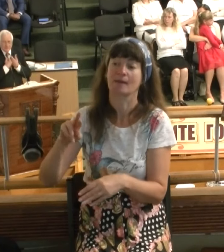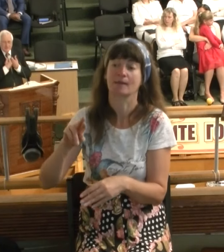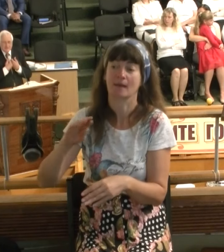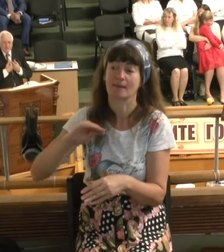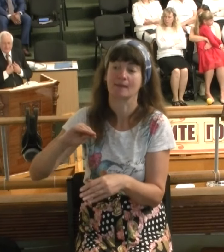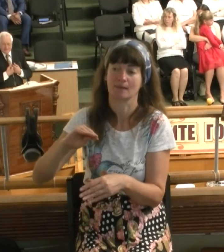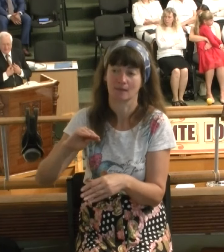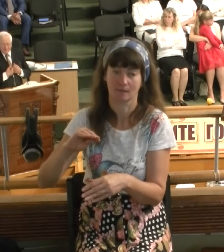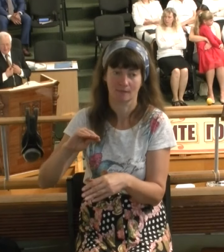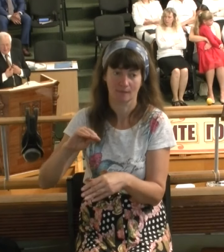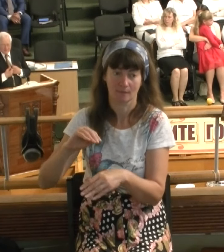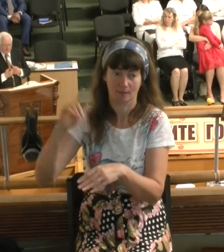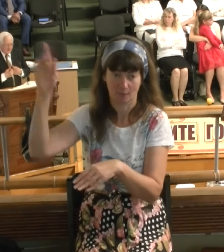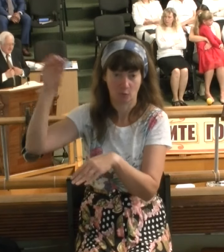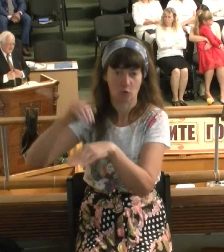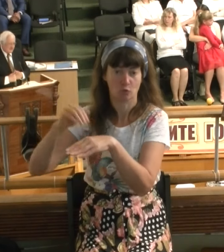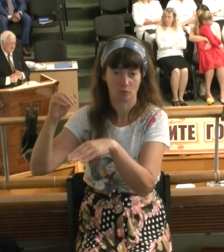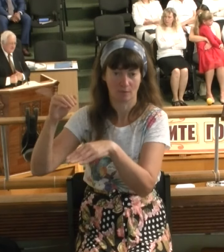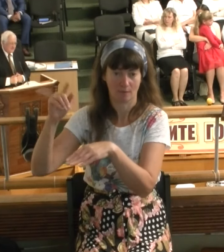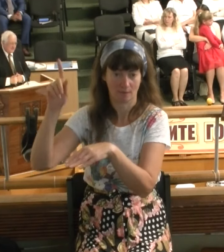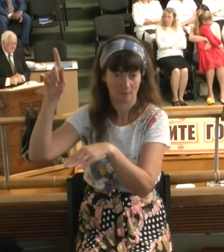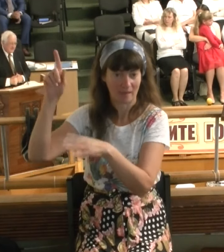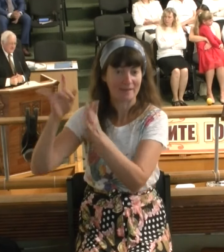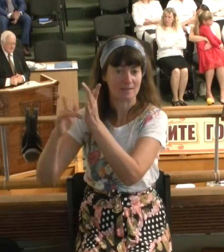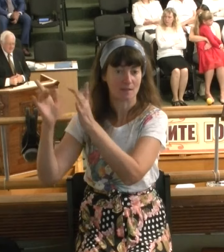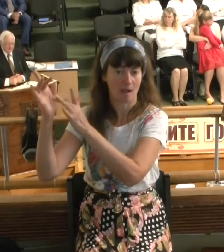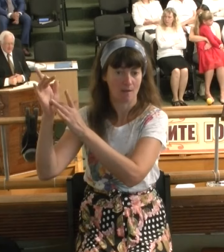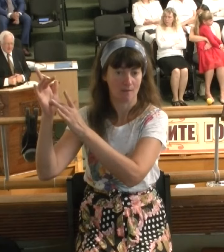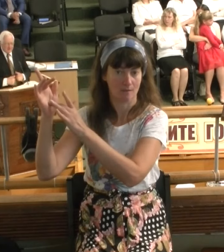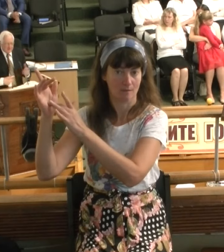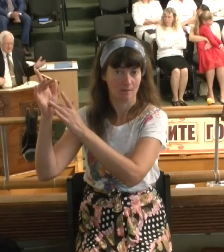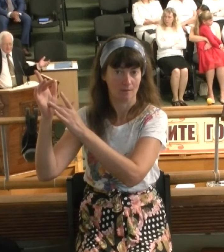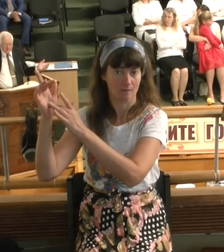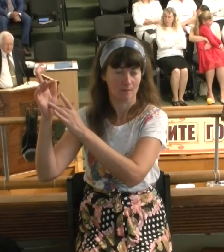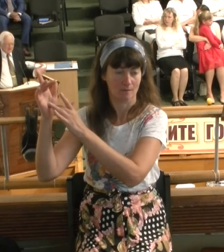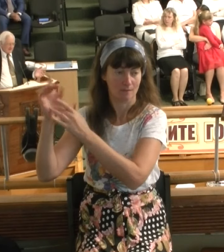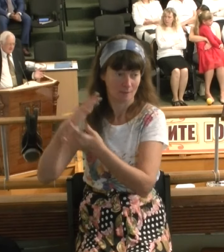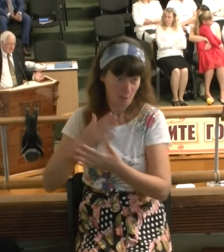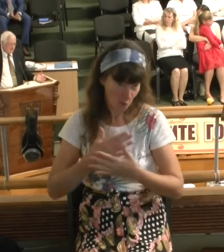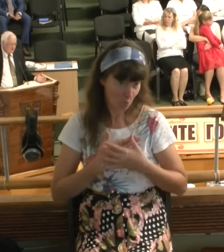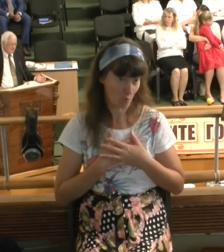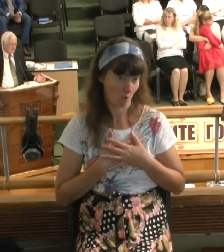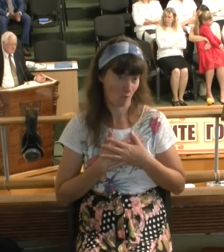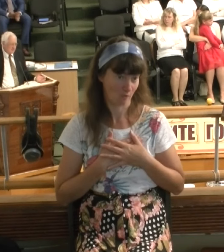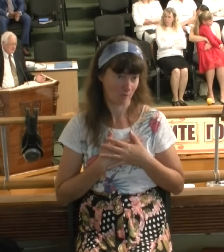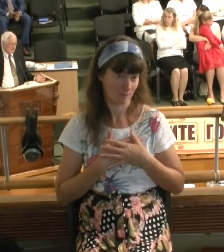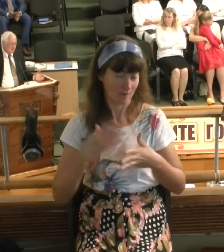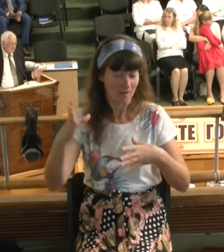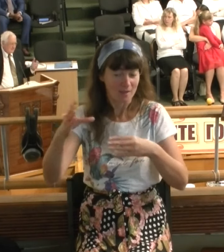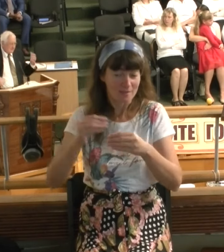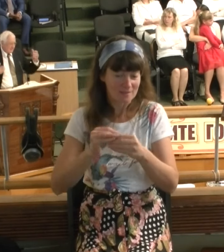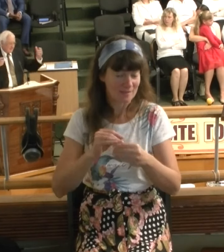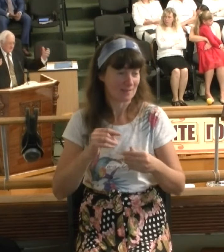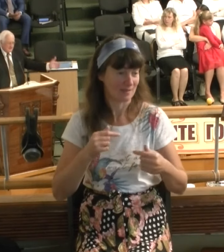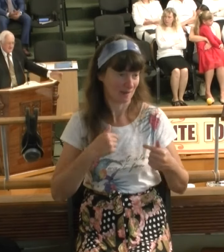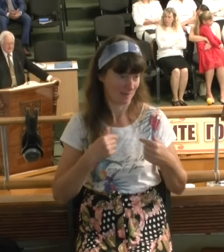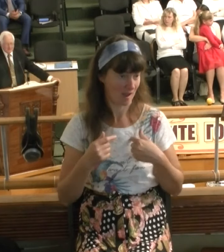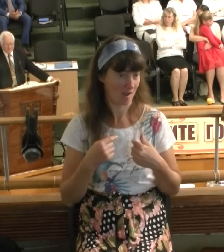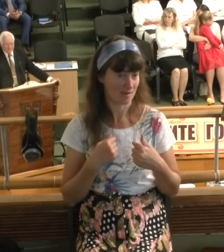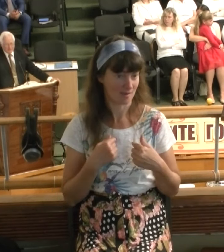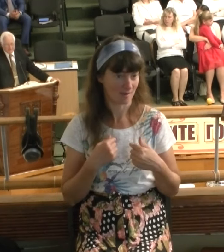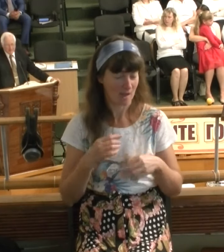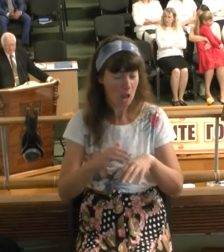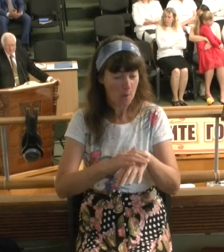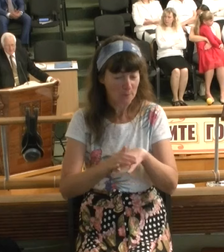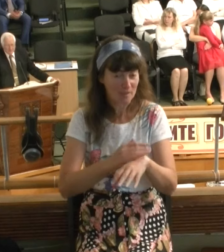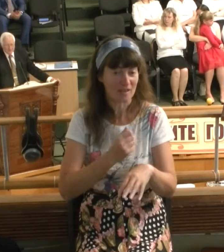что чувствует человек, ну, знаете, мы не всегда можем знать,